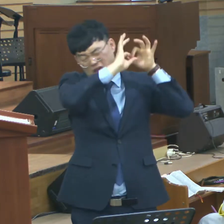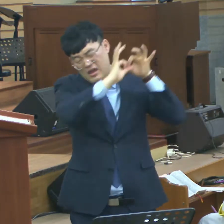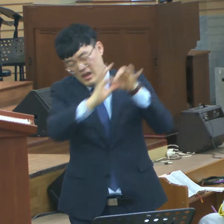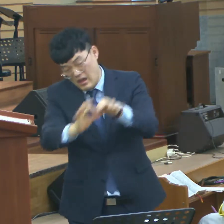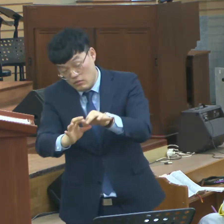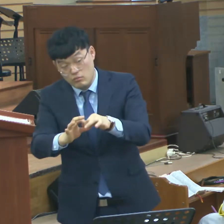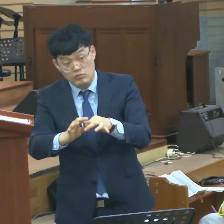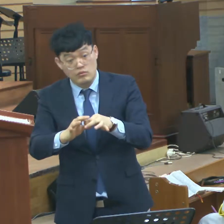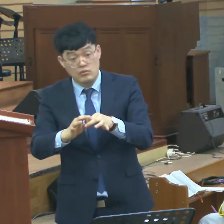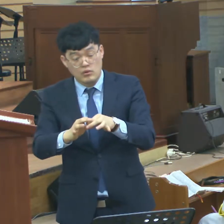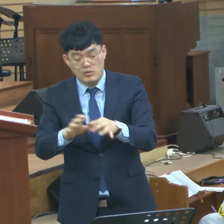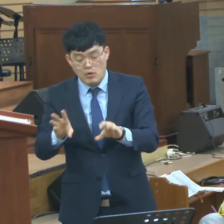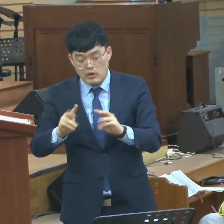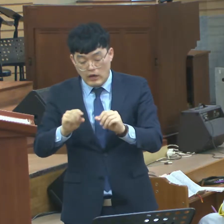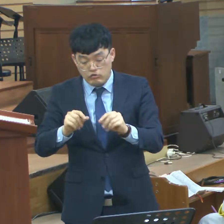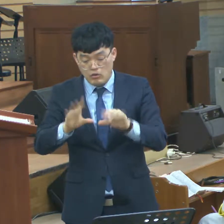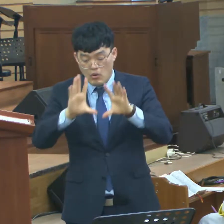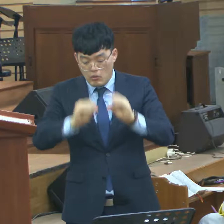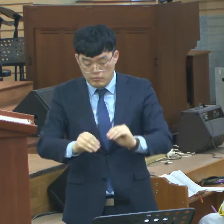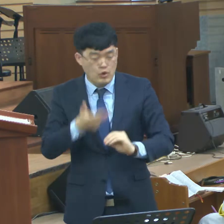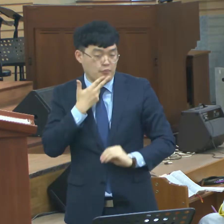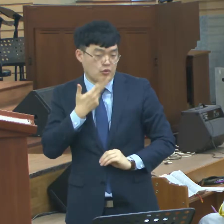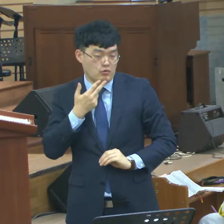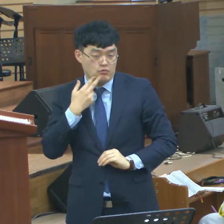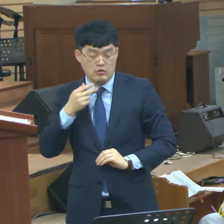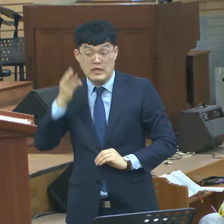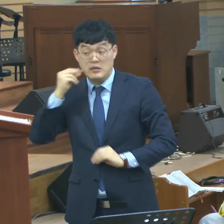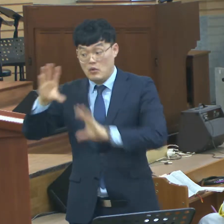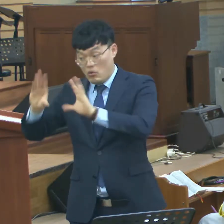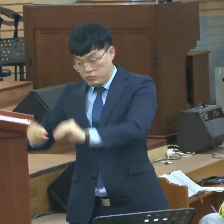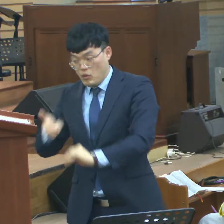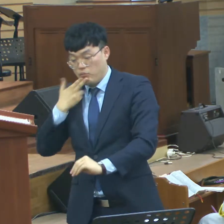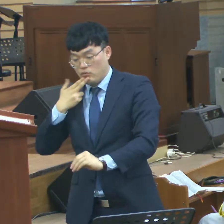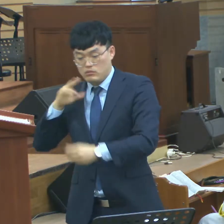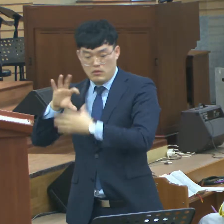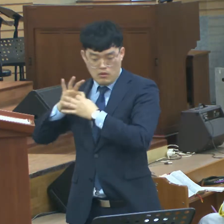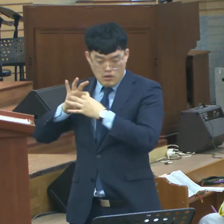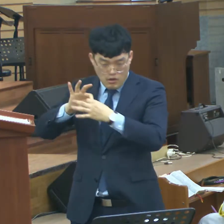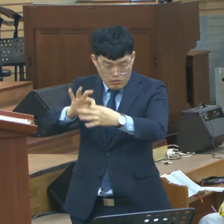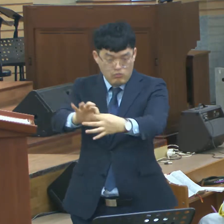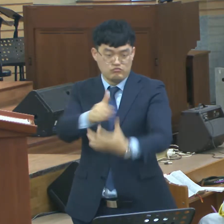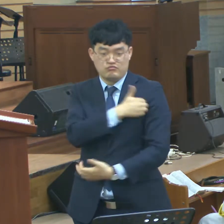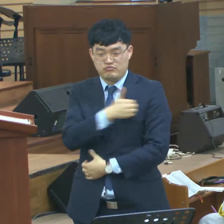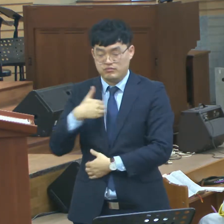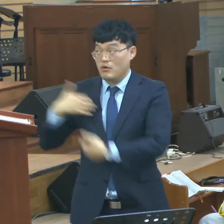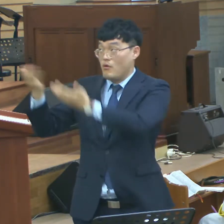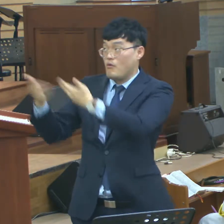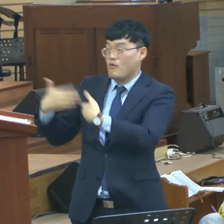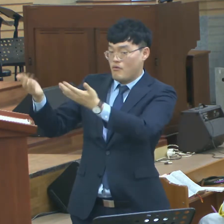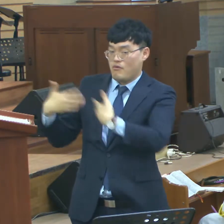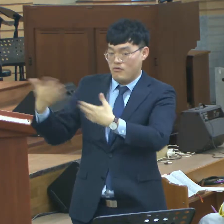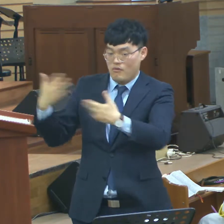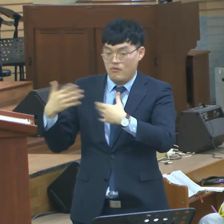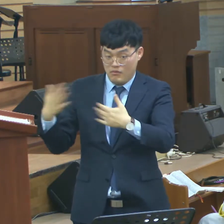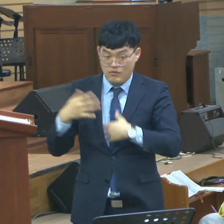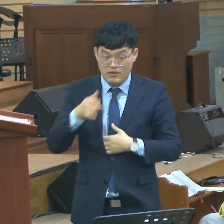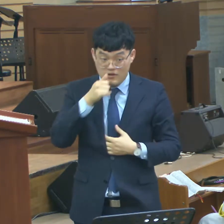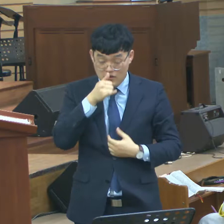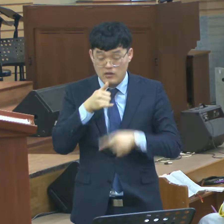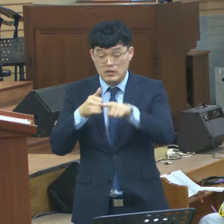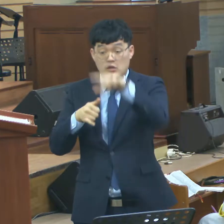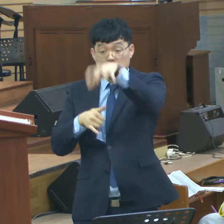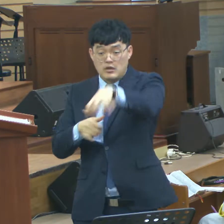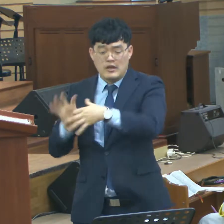공급된단 말입니다. 엘리야가 밖에 나가서 운동도 못하고 막 배가 나왔을지도 몰라요. 그러면 계속 기근이 끝날 때까지 거기서